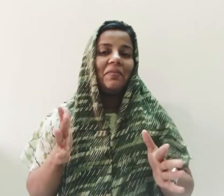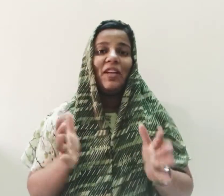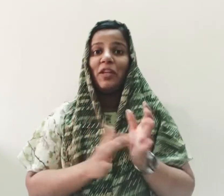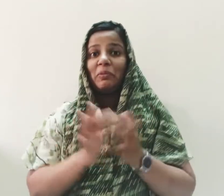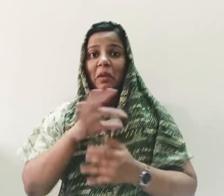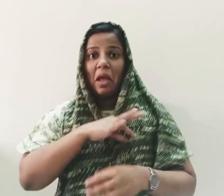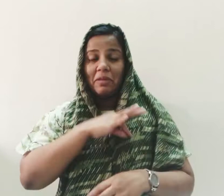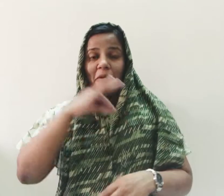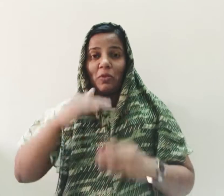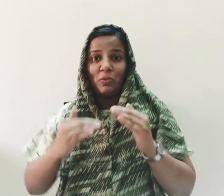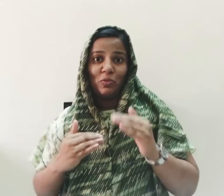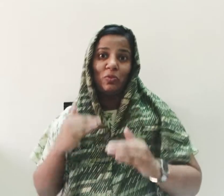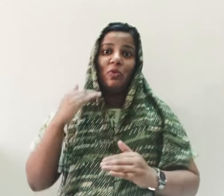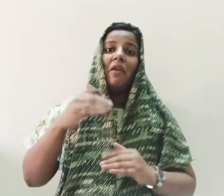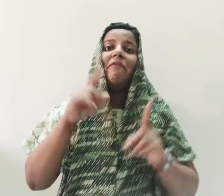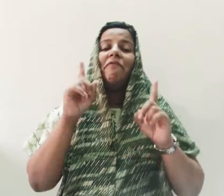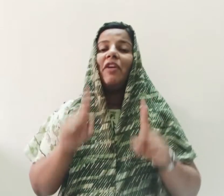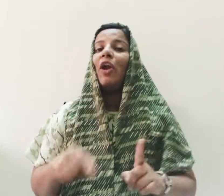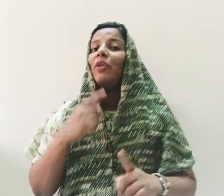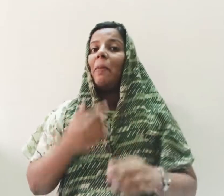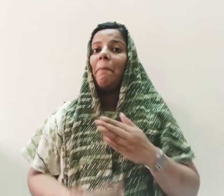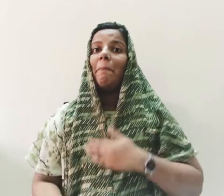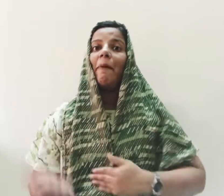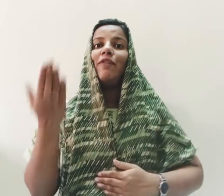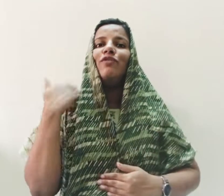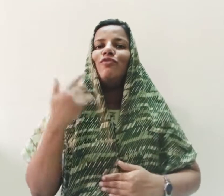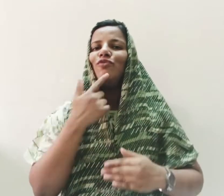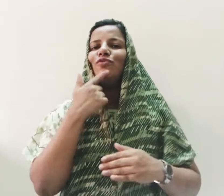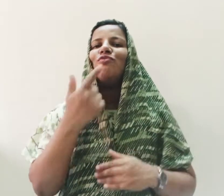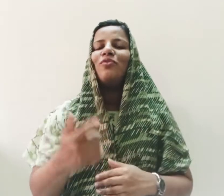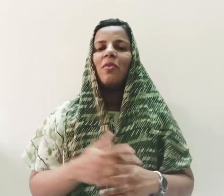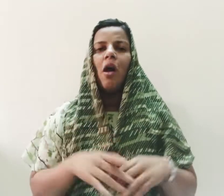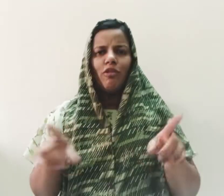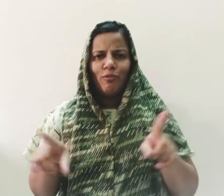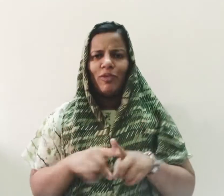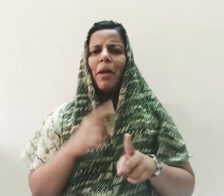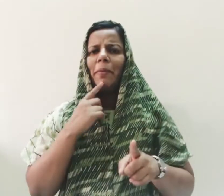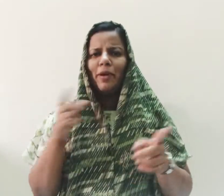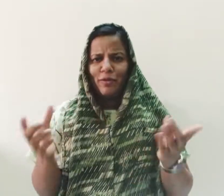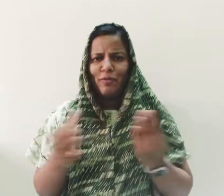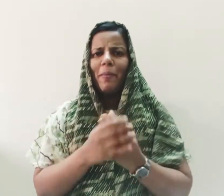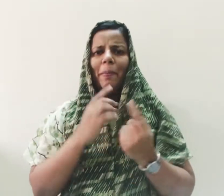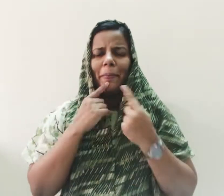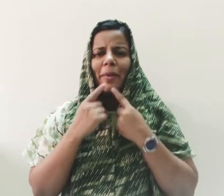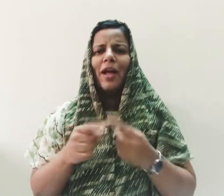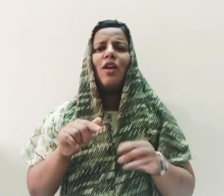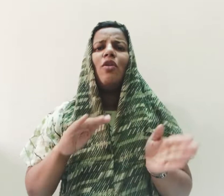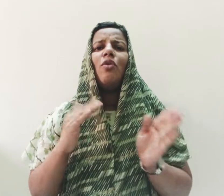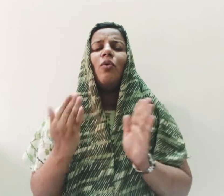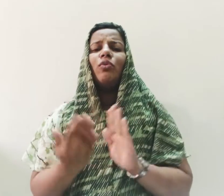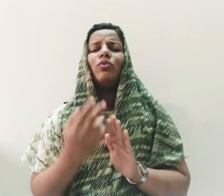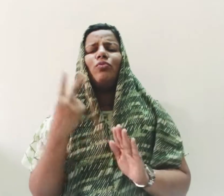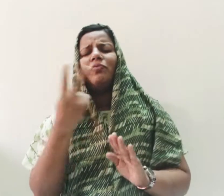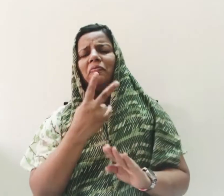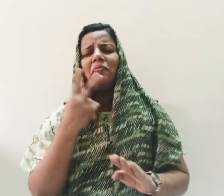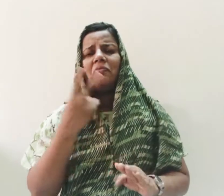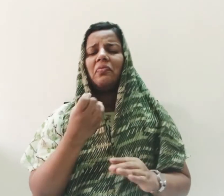ആത്മാവിൽ ഇരട്ടിപ്പങ്ക് എൻ്റെ മേൽ തരണമെന്ന് പറഞ്ഞു. ഇന്ന് പകൽക്കാലം നമുക്കും പറയാം, കർത്താവേ, ഞാൻ ഈ ലോകത്തിൽ പലതും അമേൻ അന്വേഷിച്ച് നടന്നു,